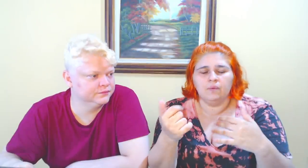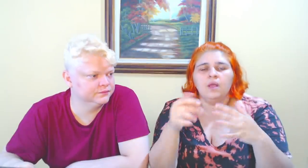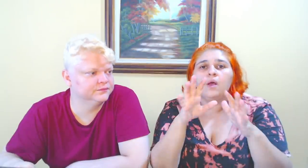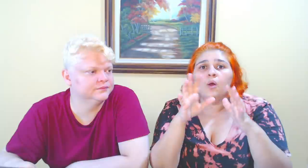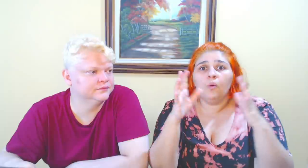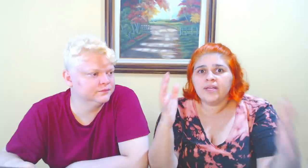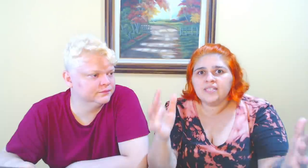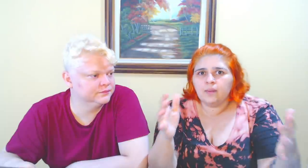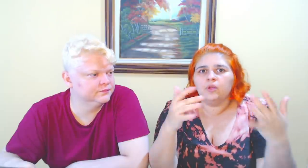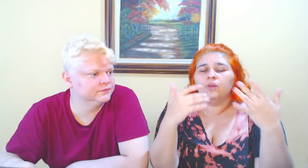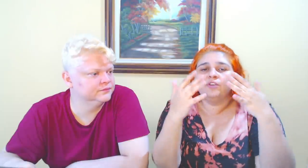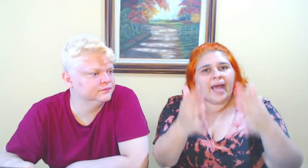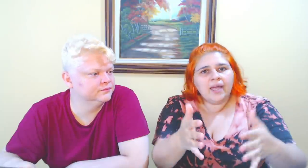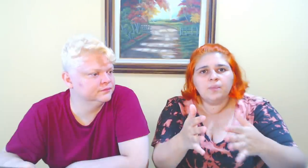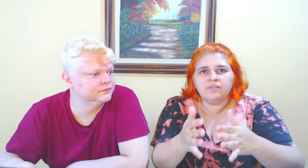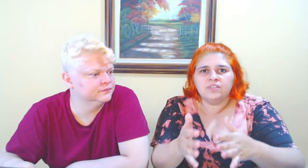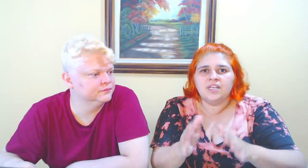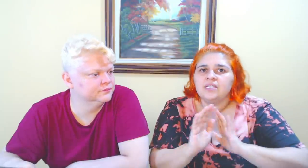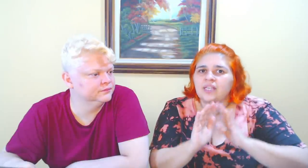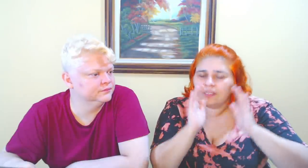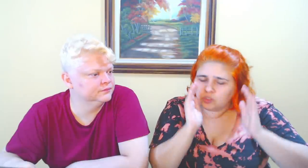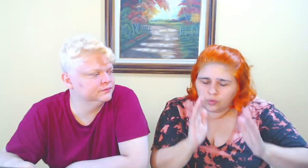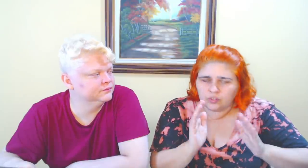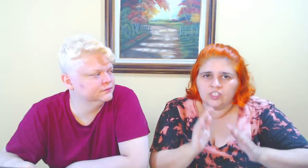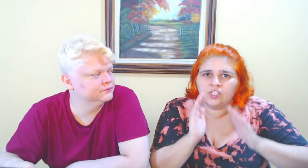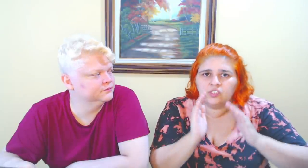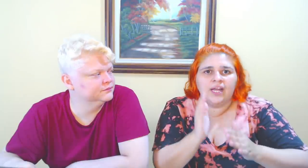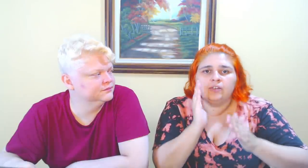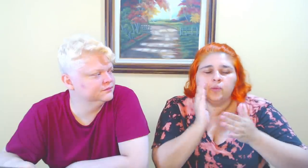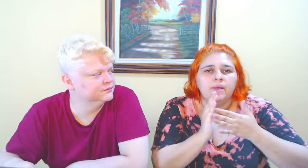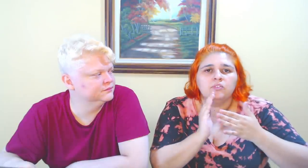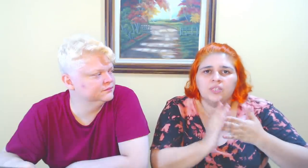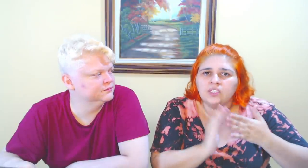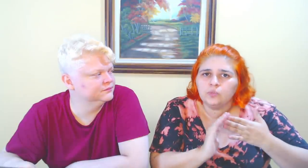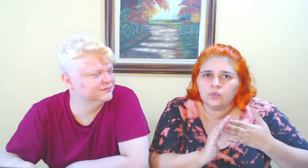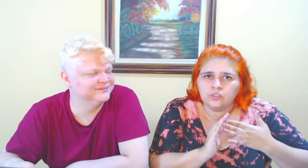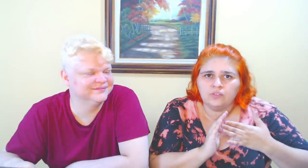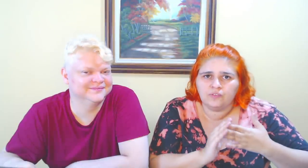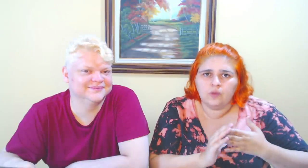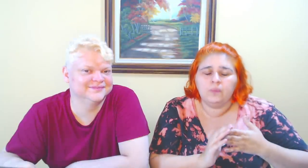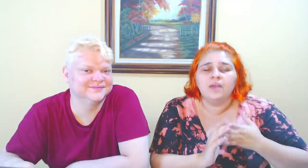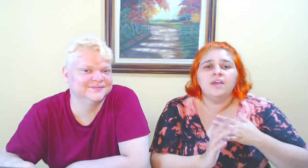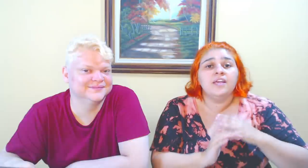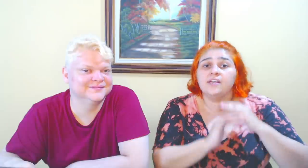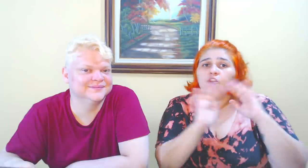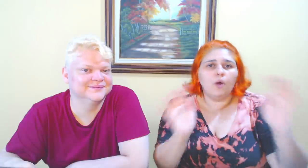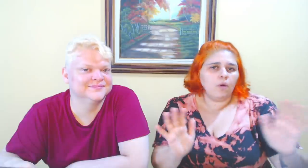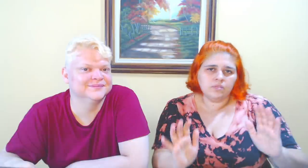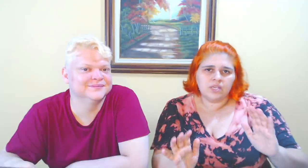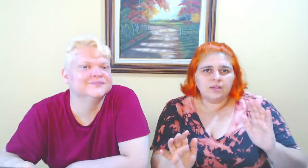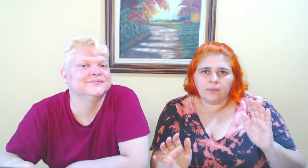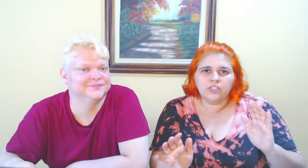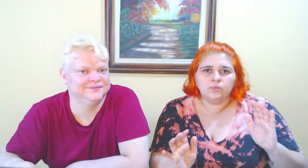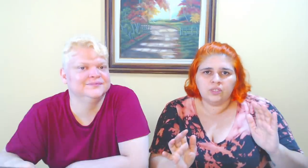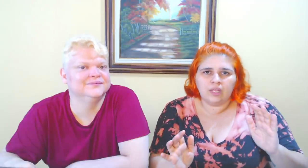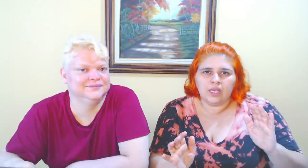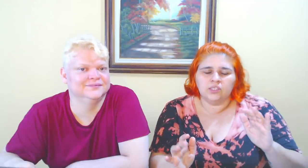Um exemplo Que eu vou dar aqui Para vocês E que juro gente Ele te dá Nos primeiros Três minutos de filme E é só o conceito Mesmo de Tenet